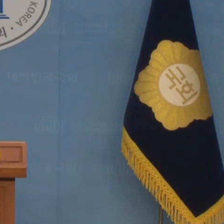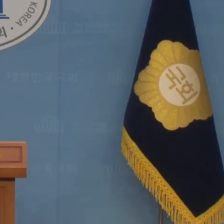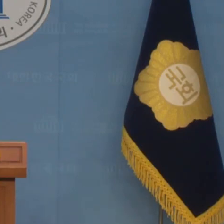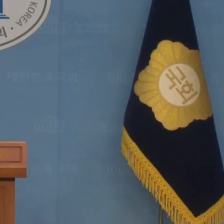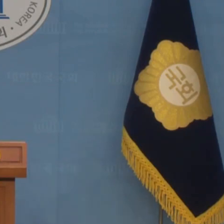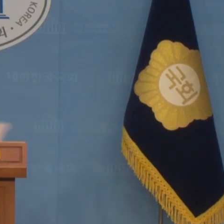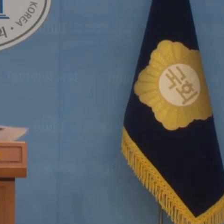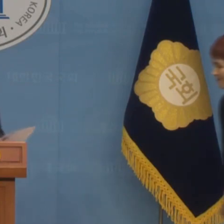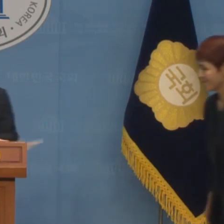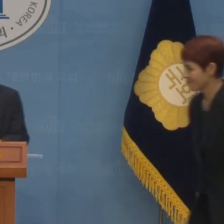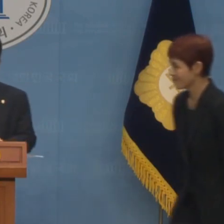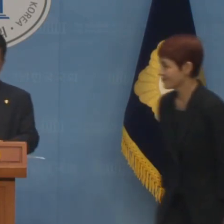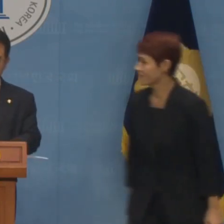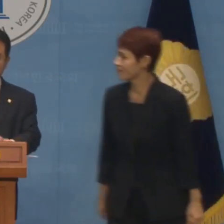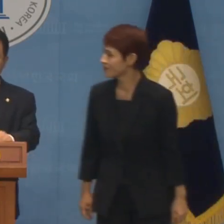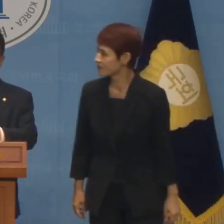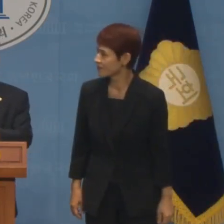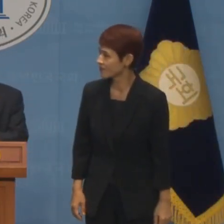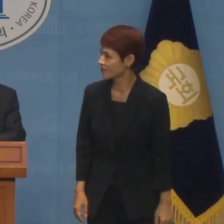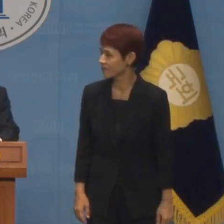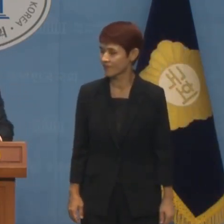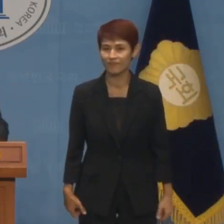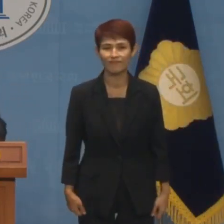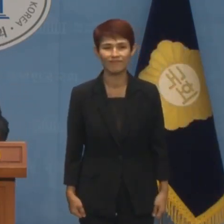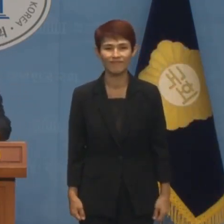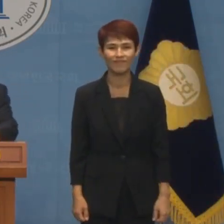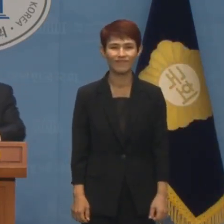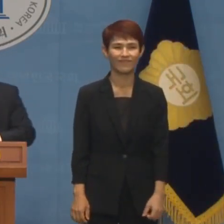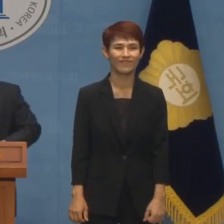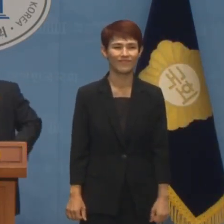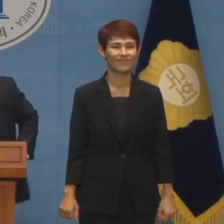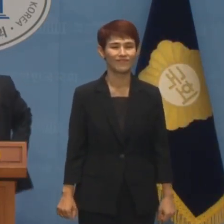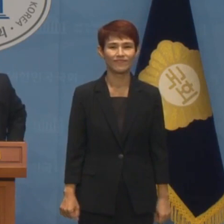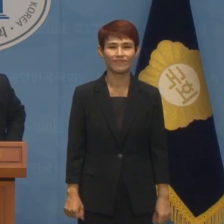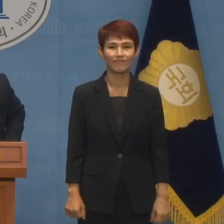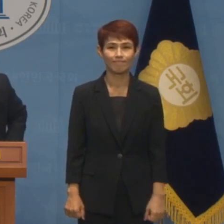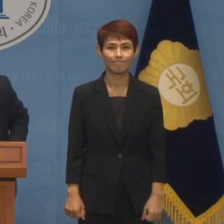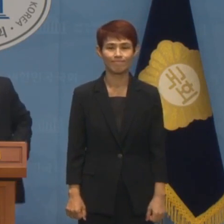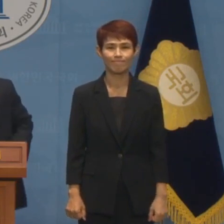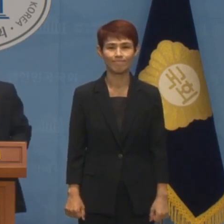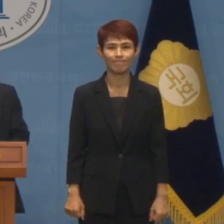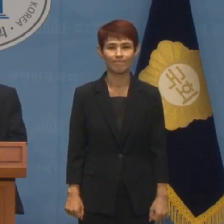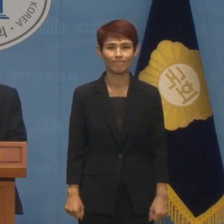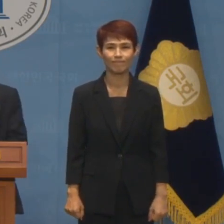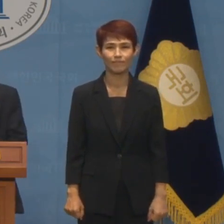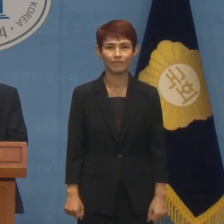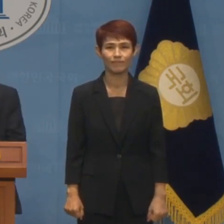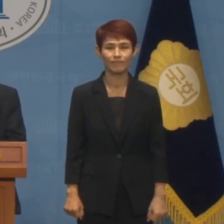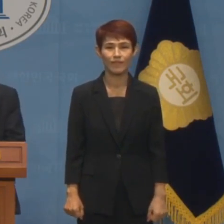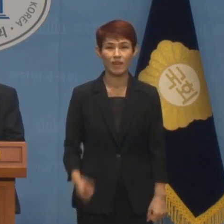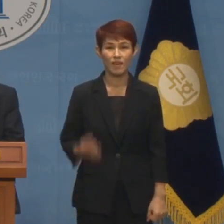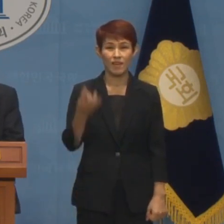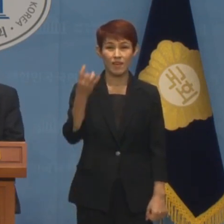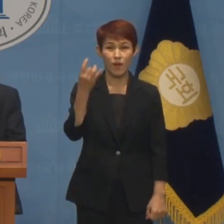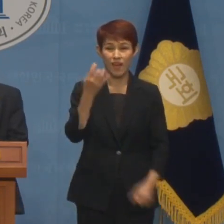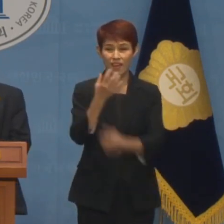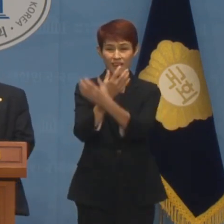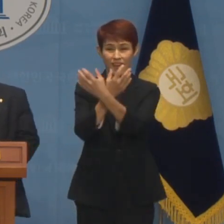이걸 여기서 보여주면 되지. 예, 저희가 9시 40분에 예약을